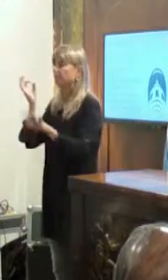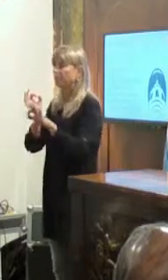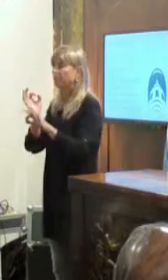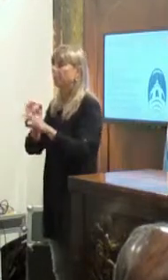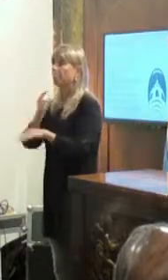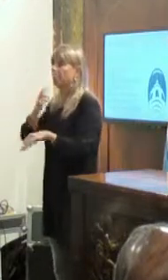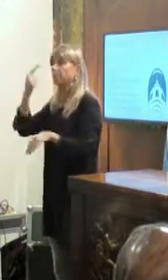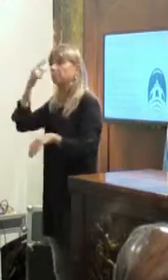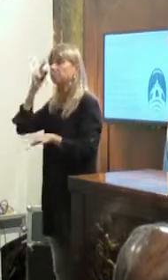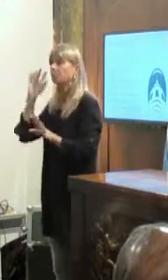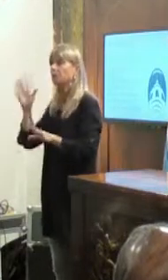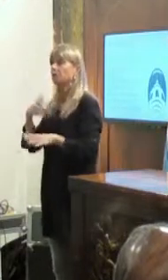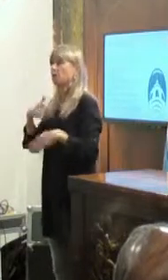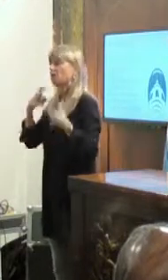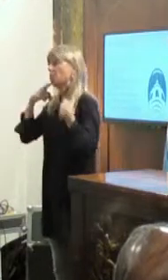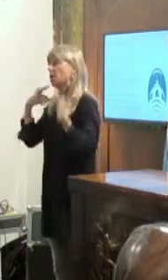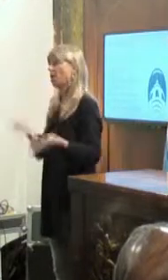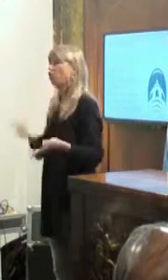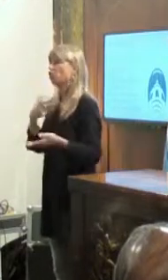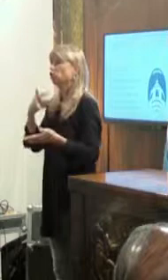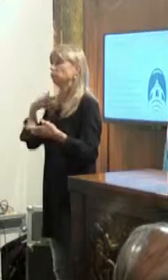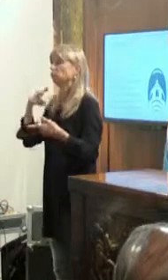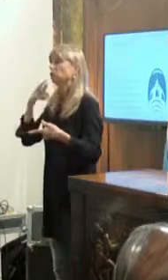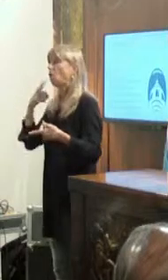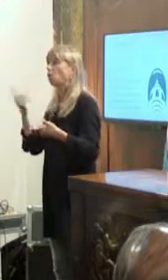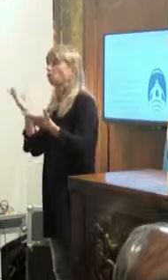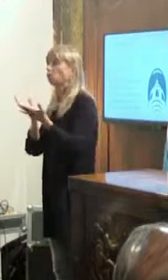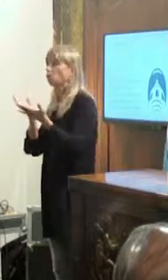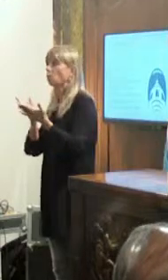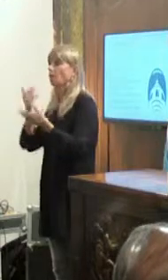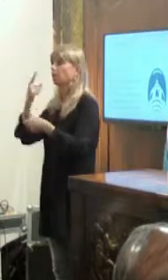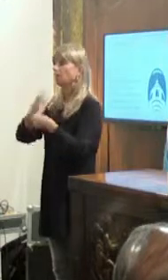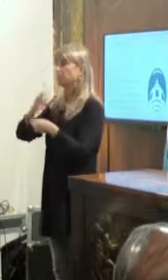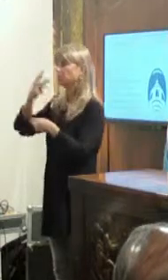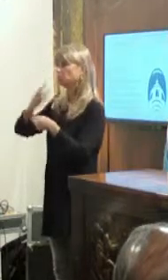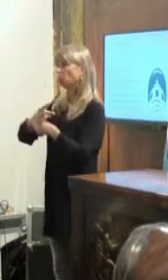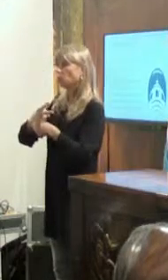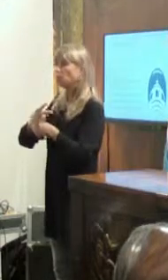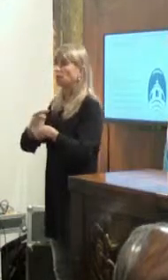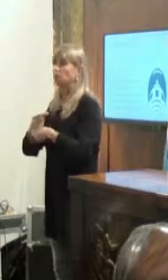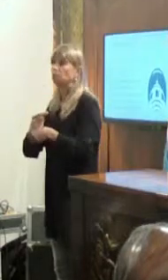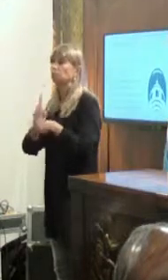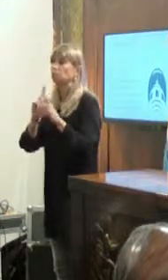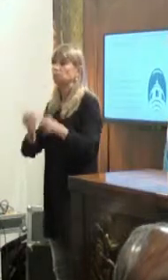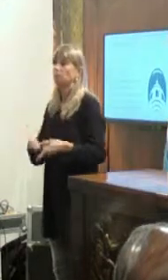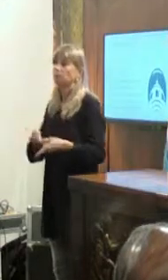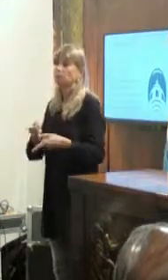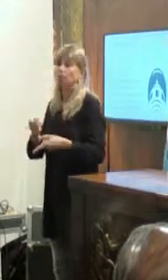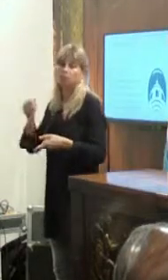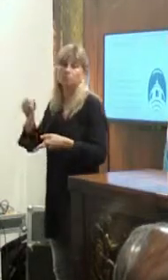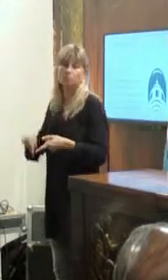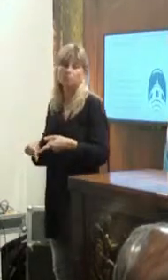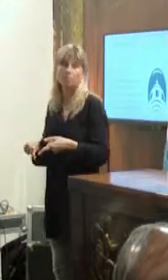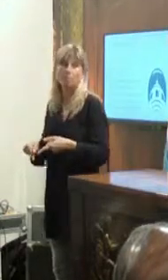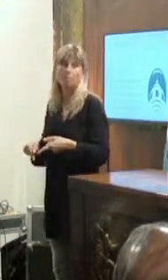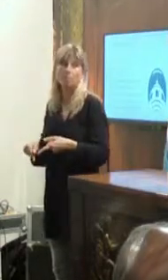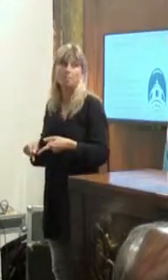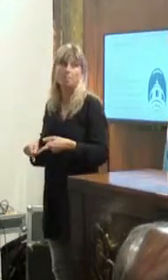un reconocimiento de que son estudiantes primarios o secundarios. También estamos planteando que hoy hay